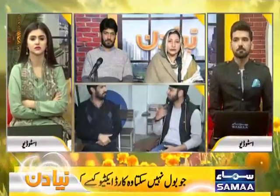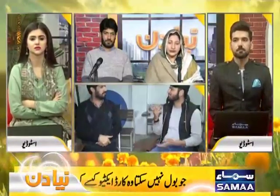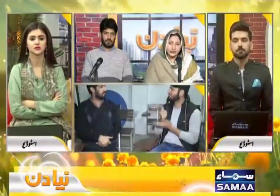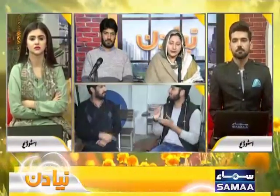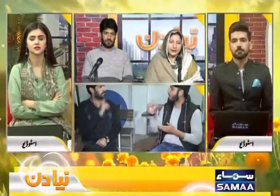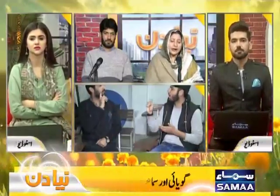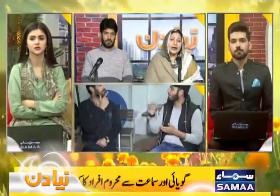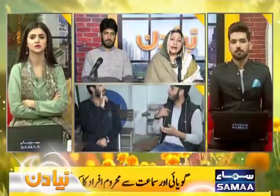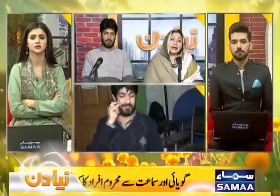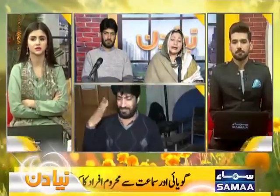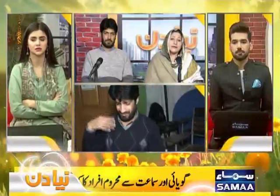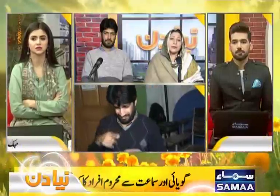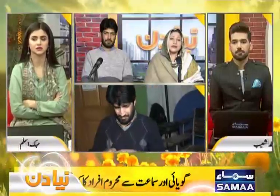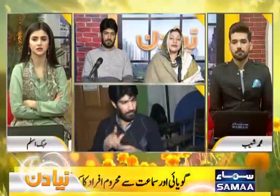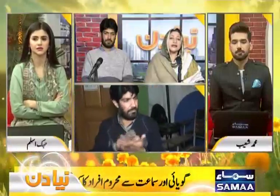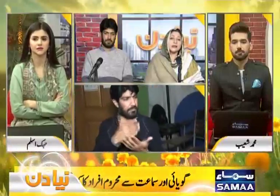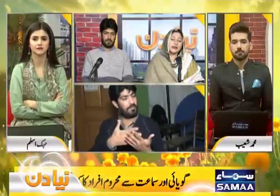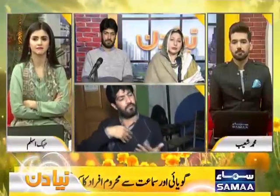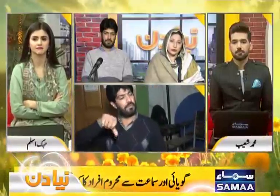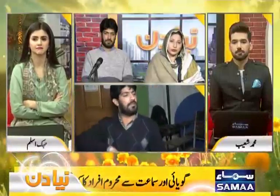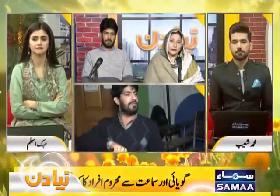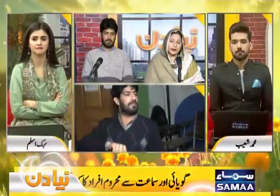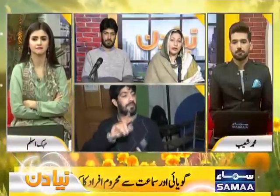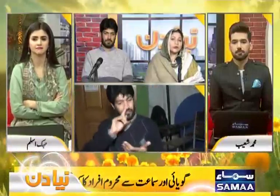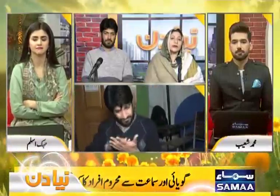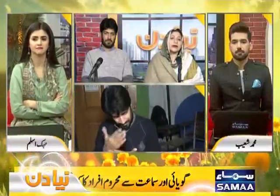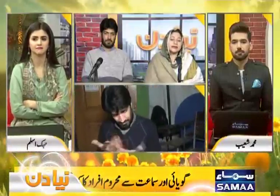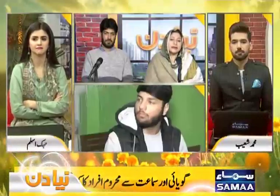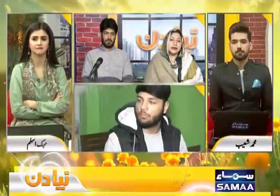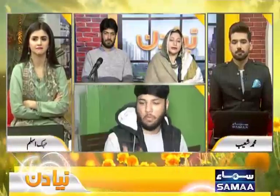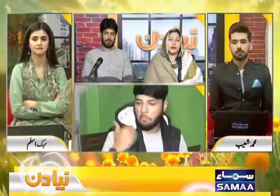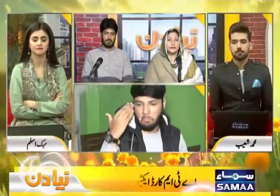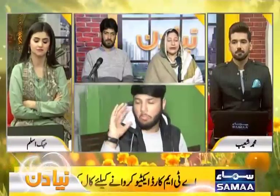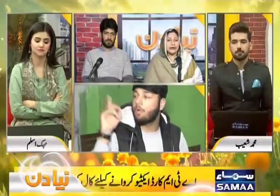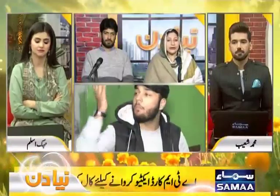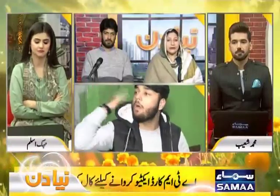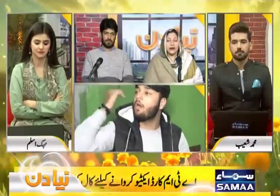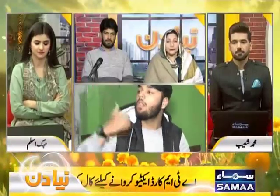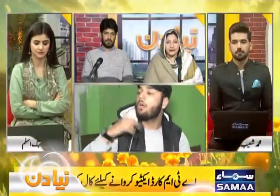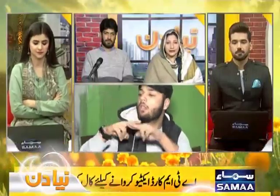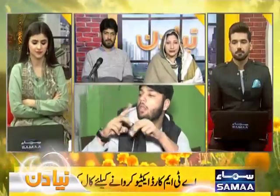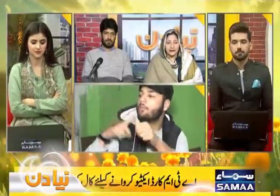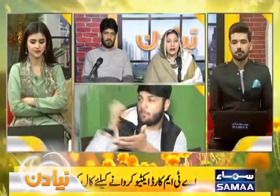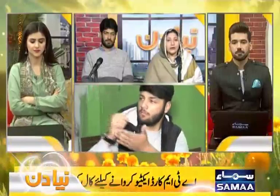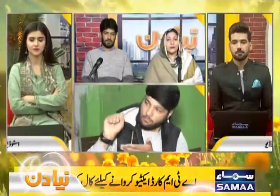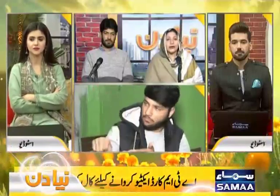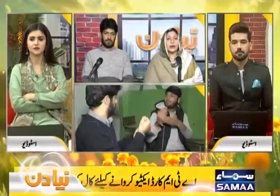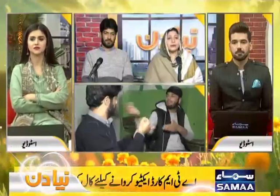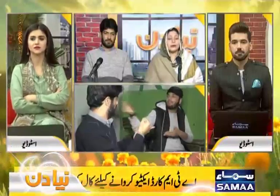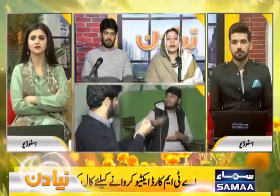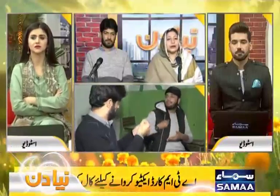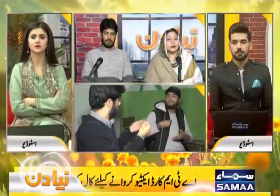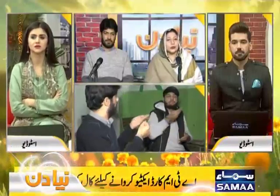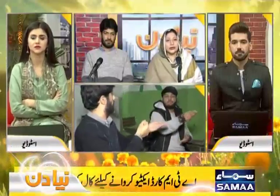अकाउंट्स क्रिएट करवाएंगे, लेकिन वहाँ पे जब एक्सेसिबल ही नहीं होगा बैंक तो वहाँ कैसे जाएंगे? वहाँ फ्रेंडली इन्वायरमेंट ही नहीं है। वहाँ पर